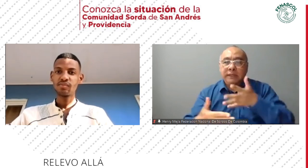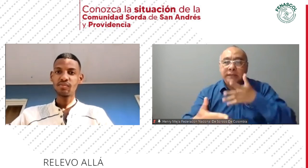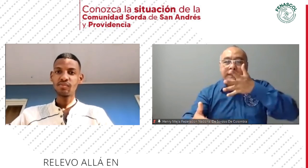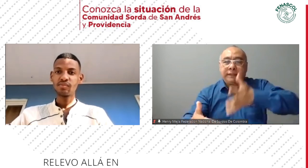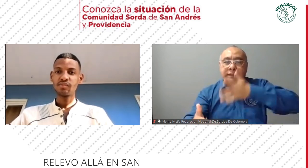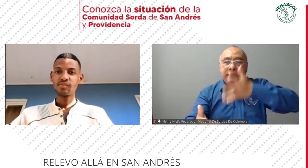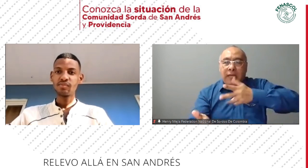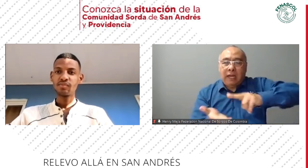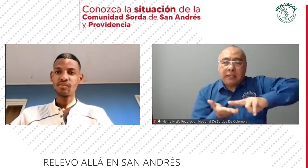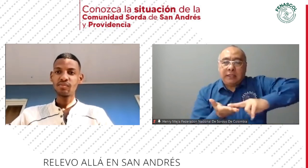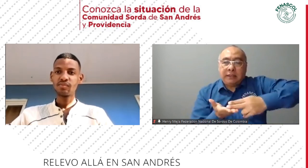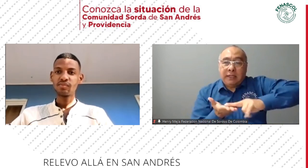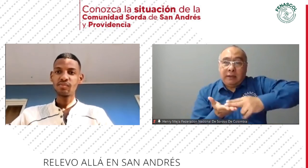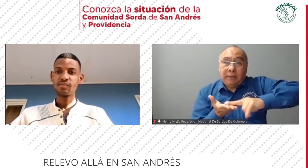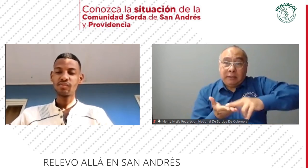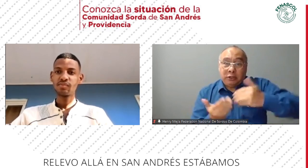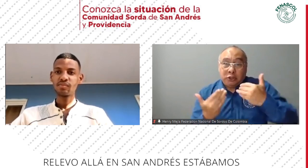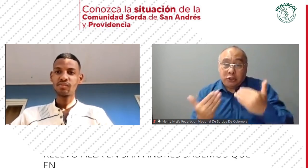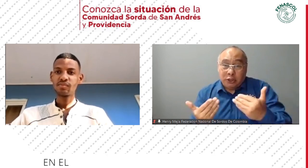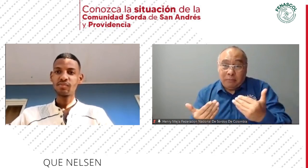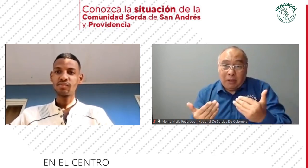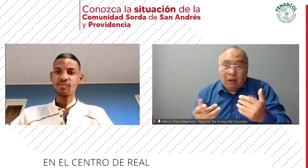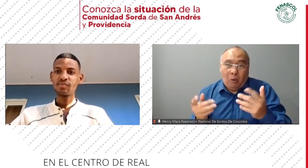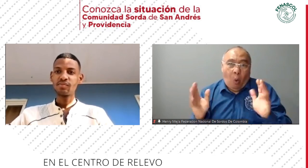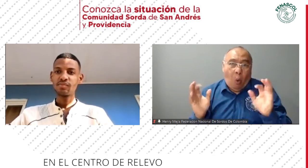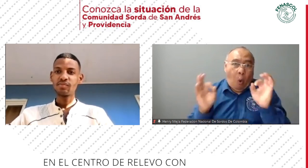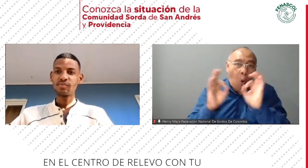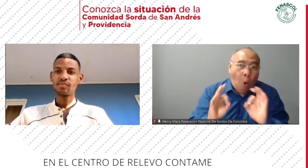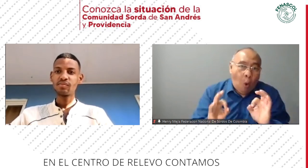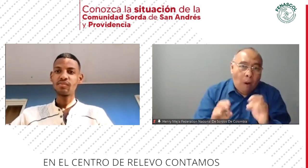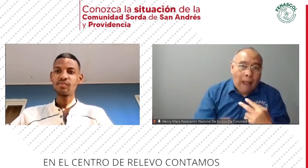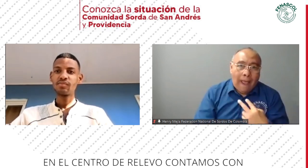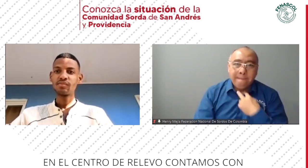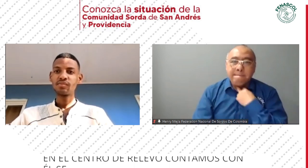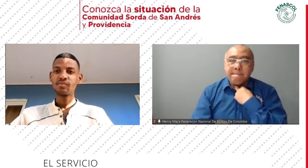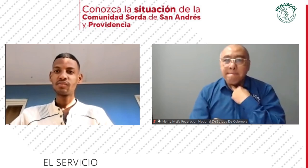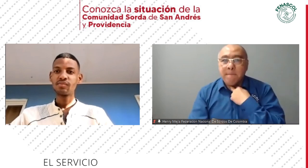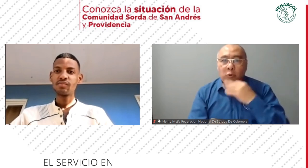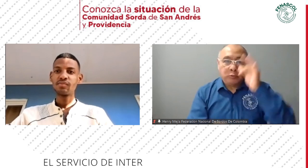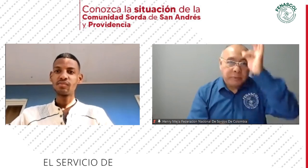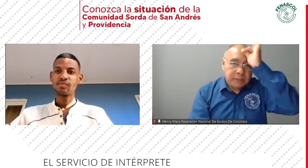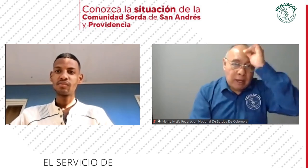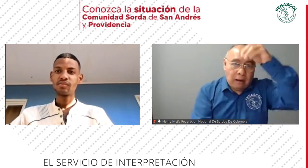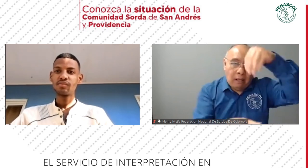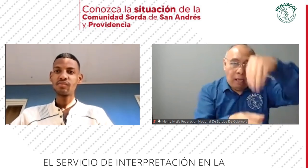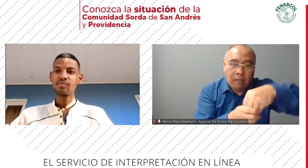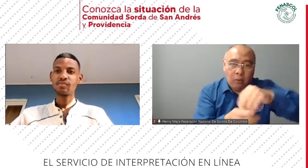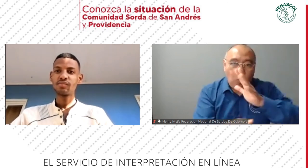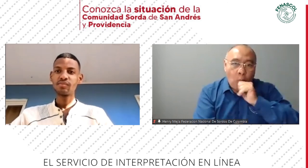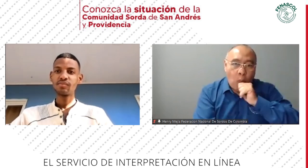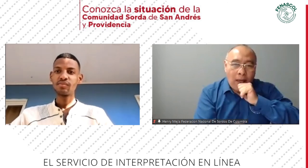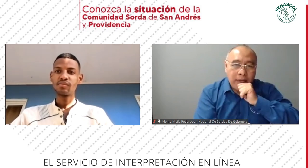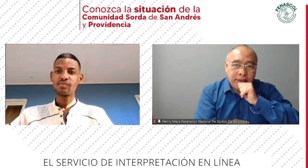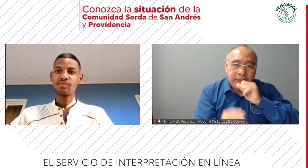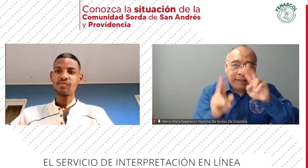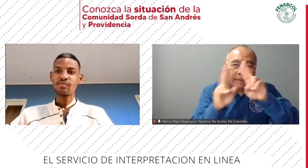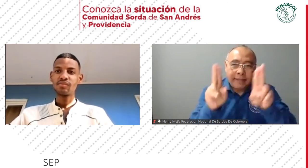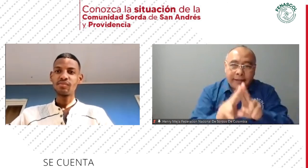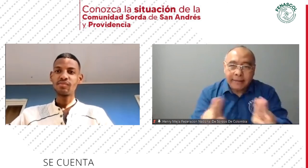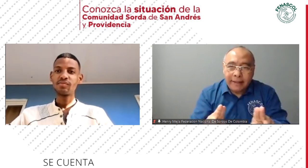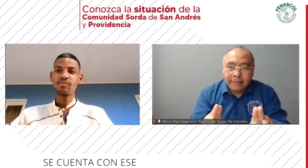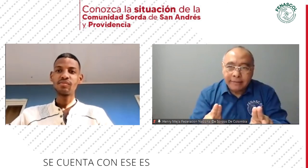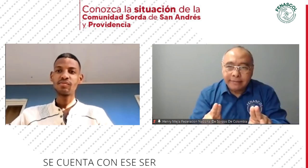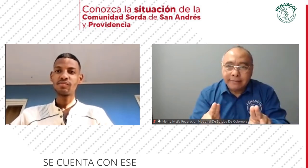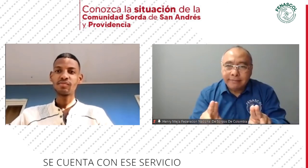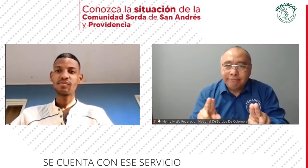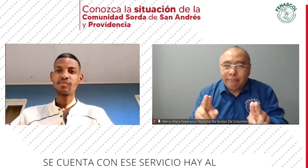en san andrés sabemos que en el centro de relevo contamos con el servicio de interpretación en línea se cuenta